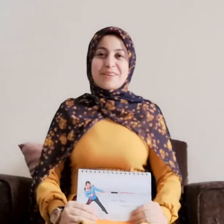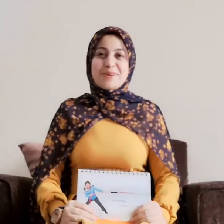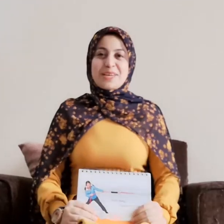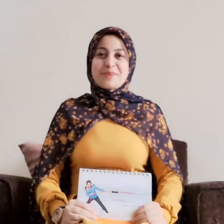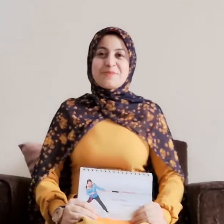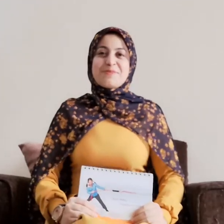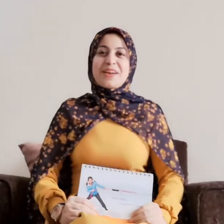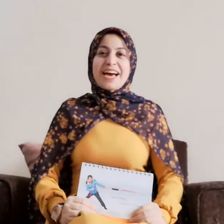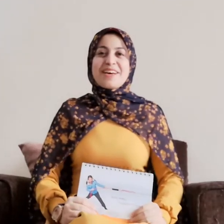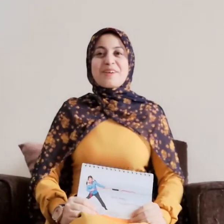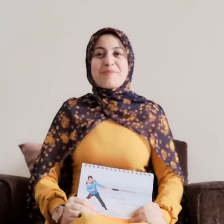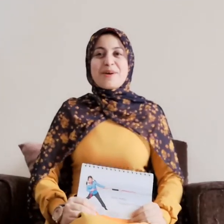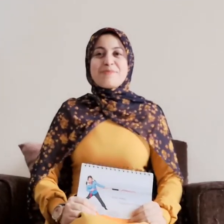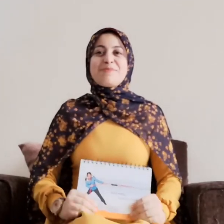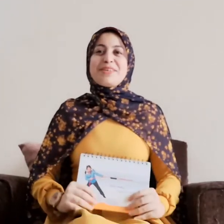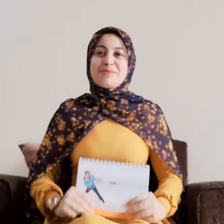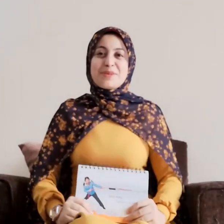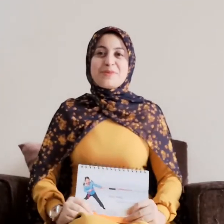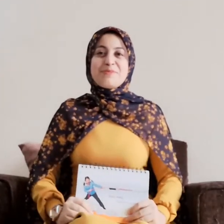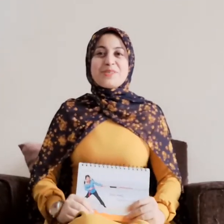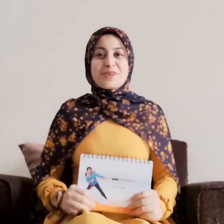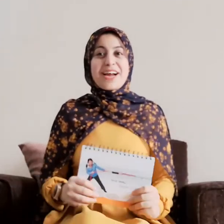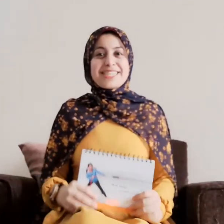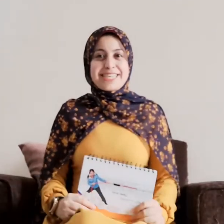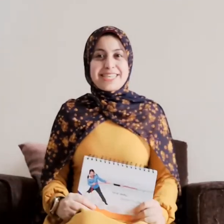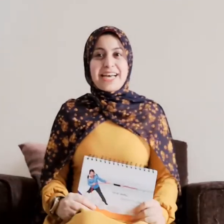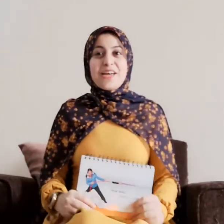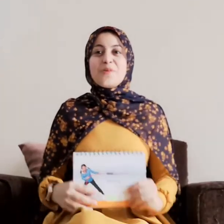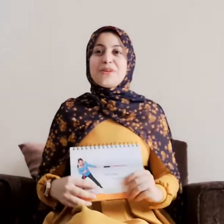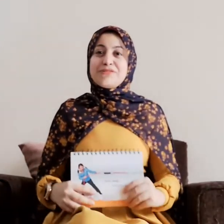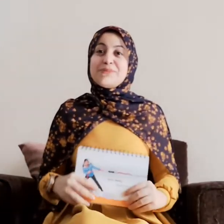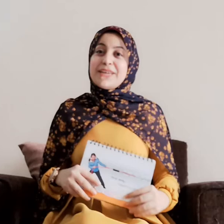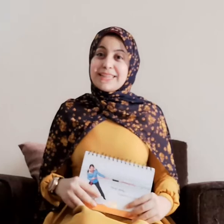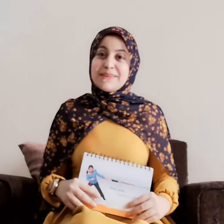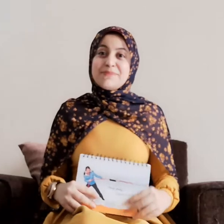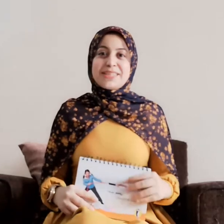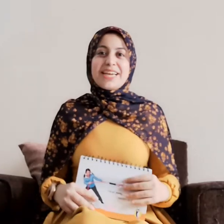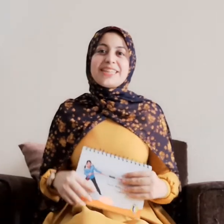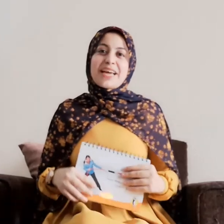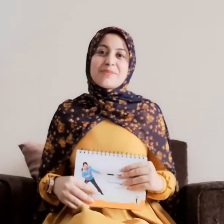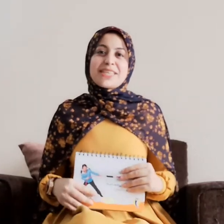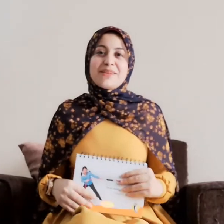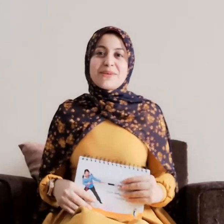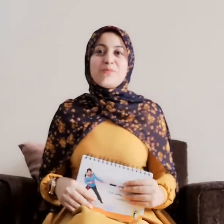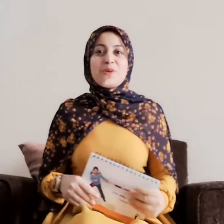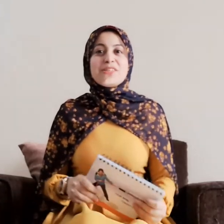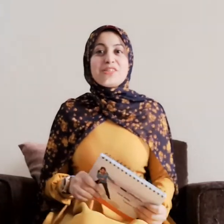السلام عليكم. في الحلقة الرابعة من برنامجكم إشارة على السريع، واللي فيه بنقدم من 3 لـ5 كلمات بلغة